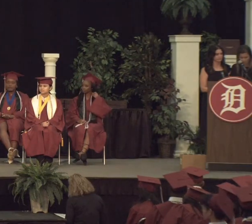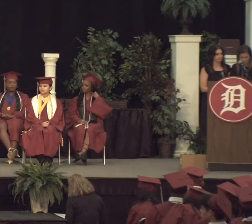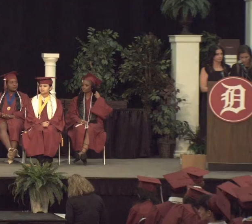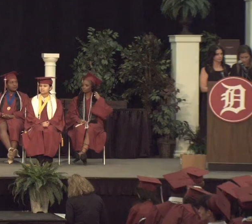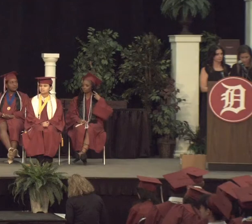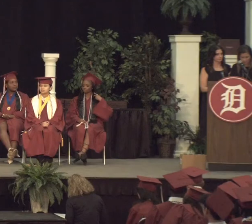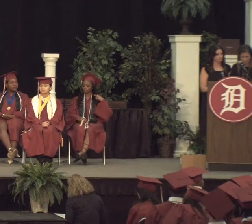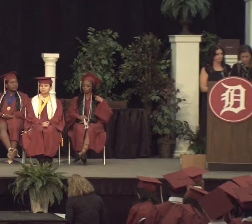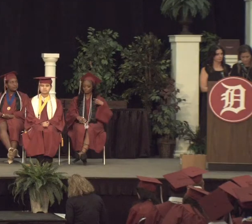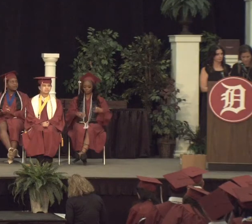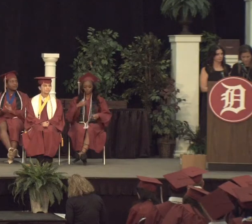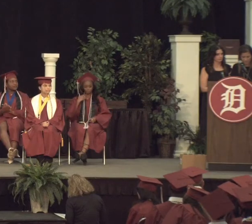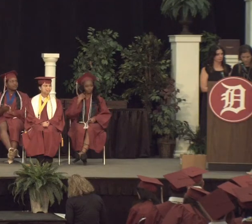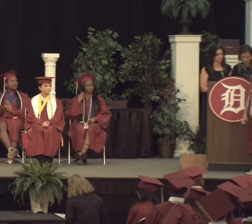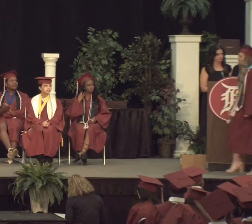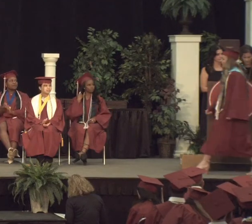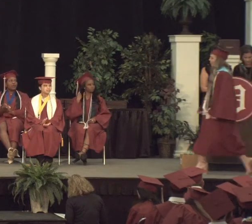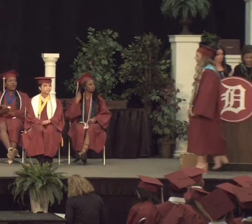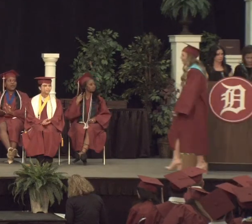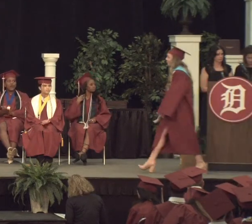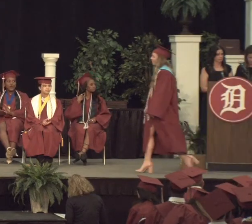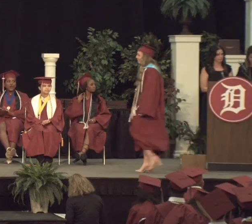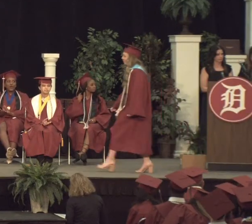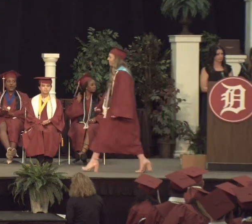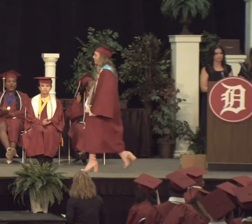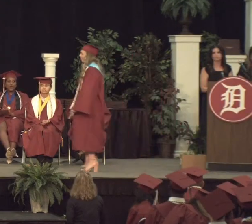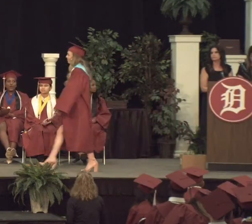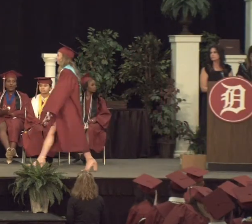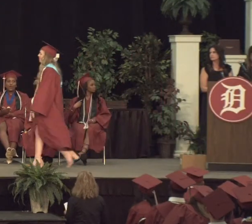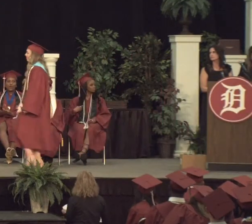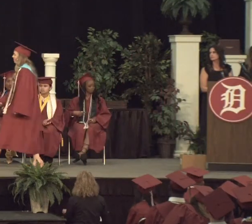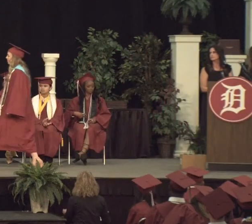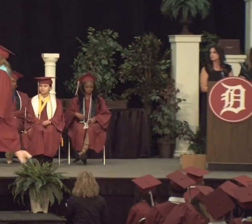Renoa Swansea, magna cum laude.